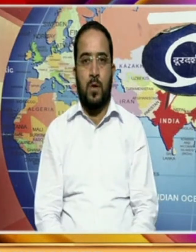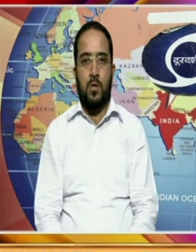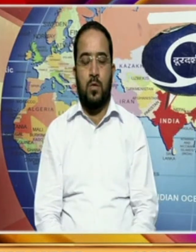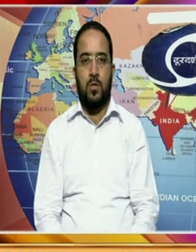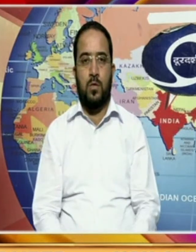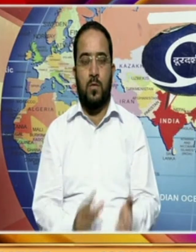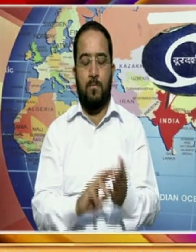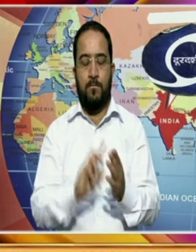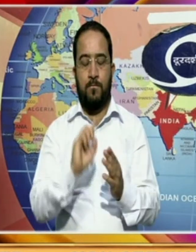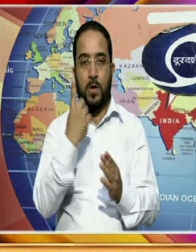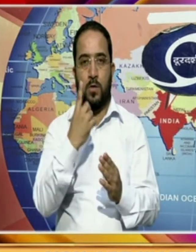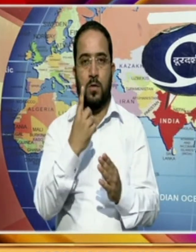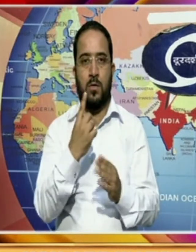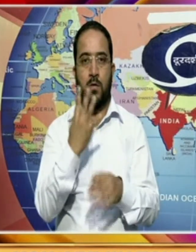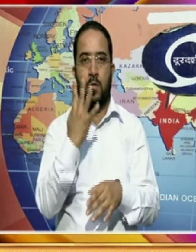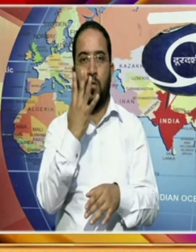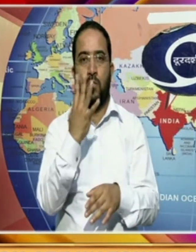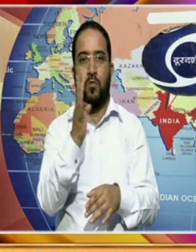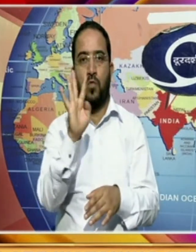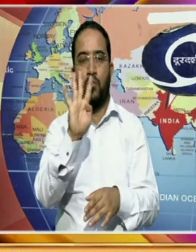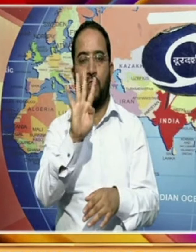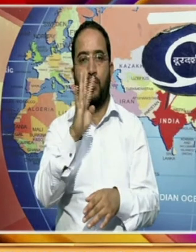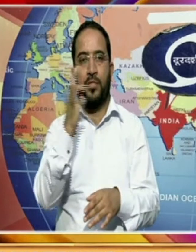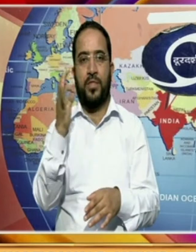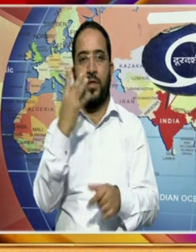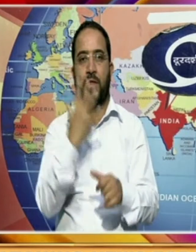ये पहली बार है कि गुज़श्ता 40 साल के दौरान